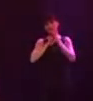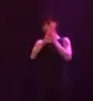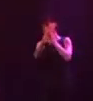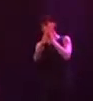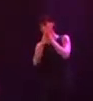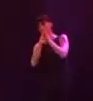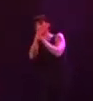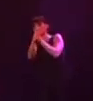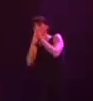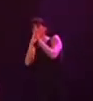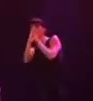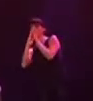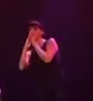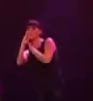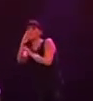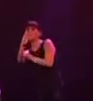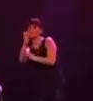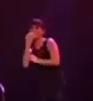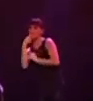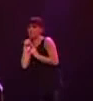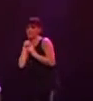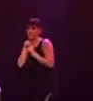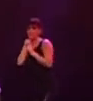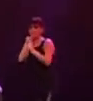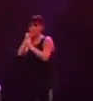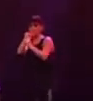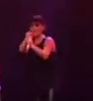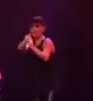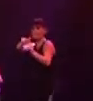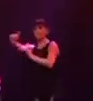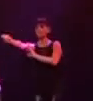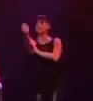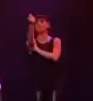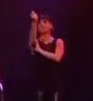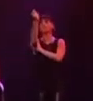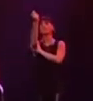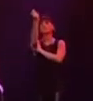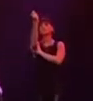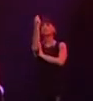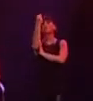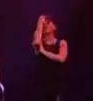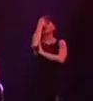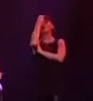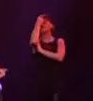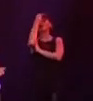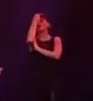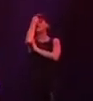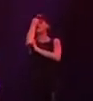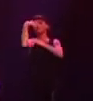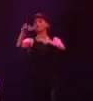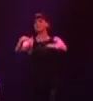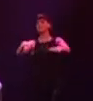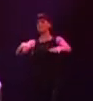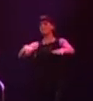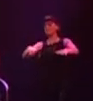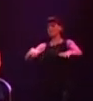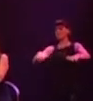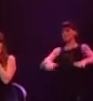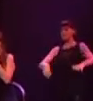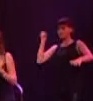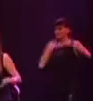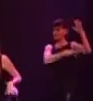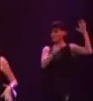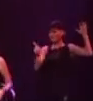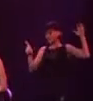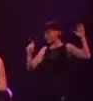siguen todos los raíles que conduzcan a la cumbre, locos porque nos